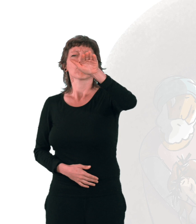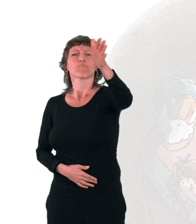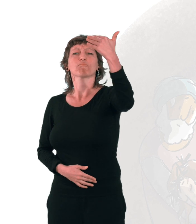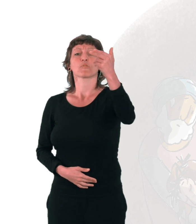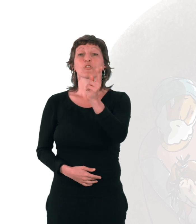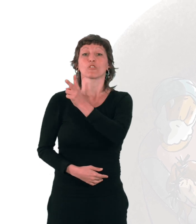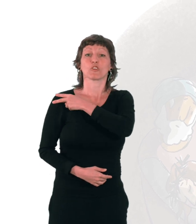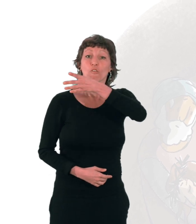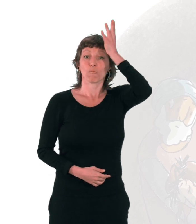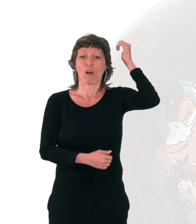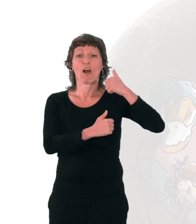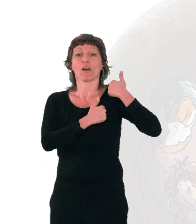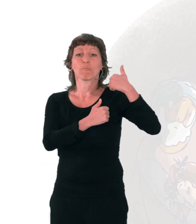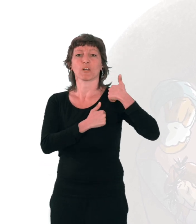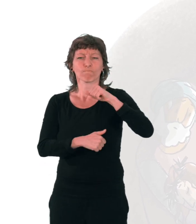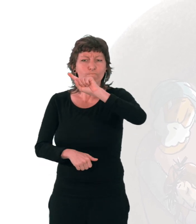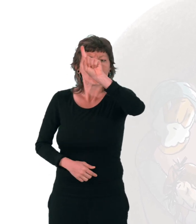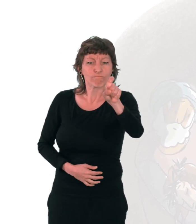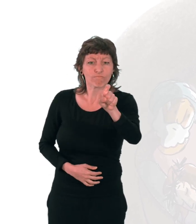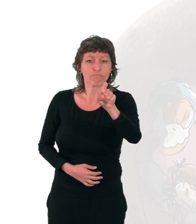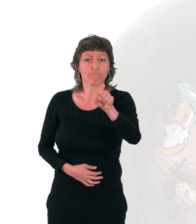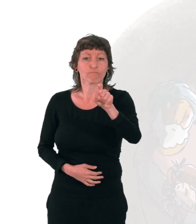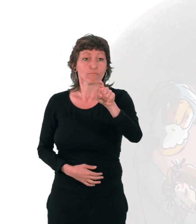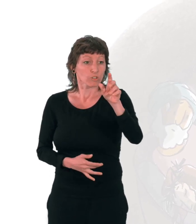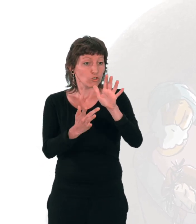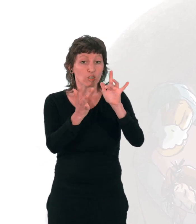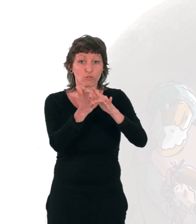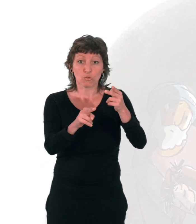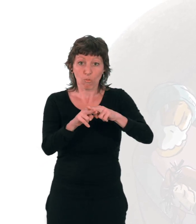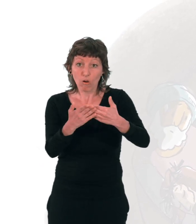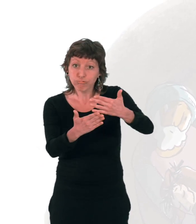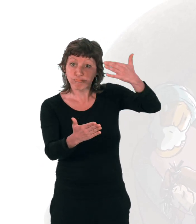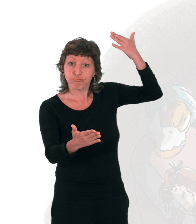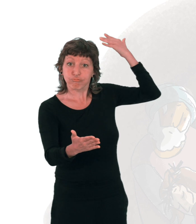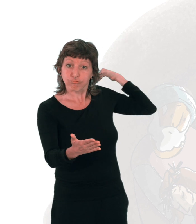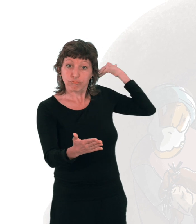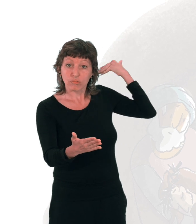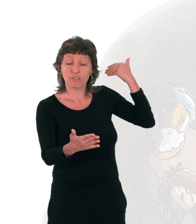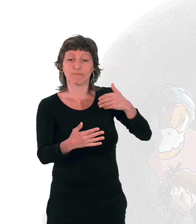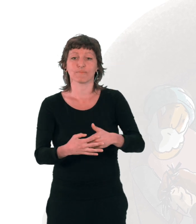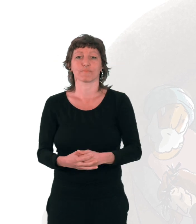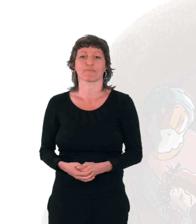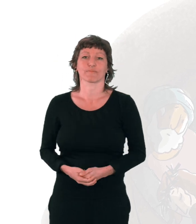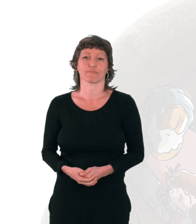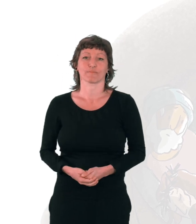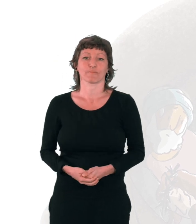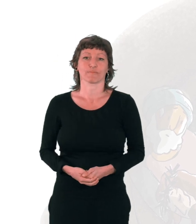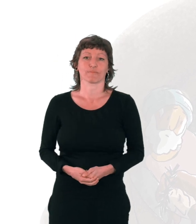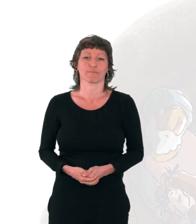Il fait venir l'officier romain et lui pose cette question: « Est-ce qu'il est mort depuis longtemps ?»